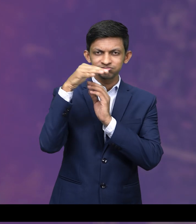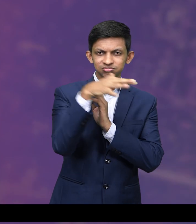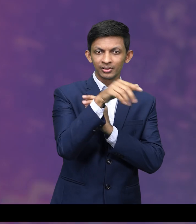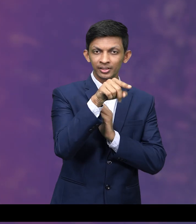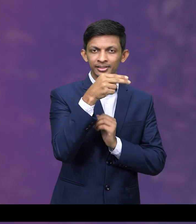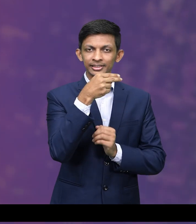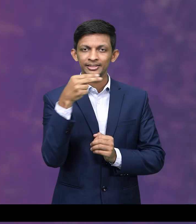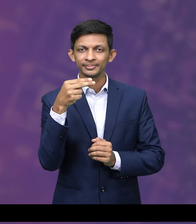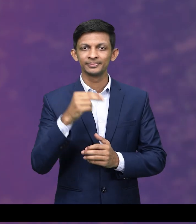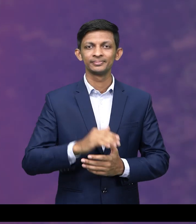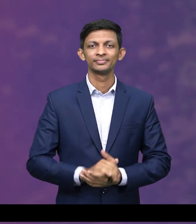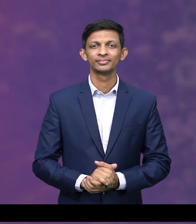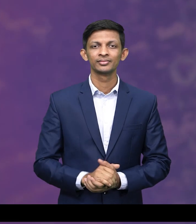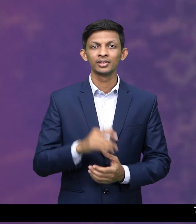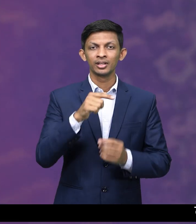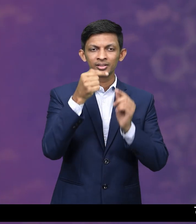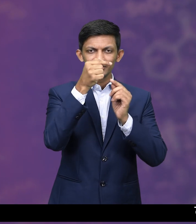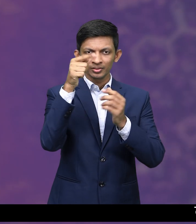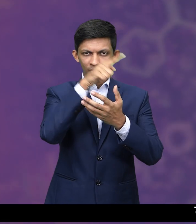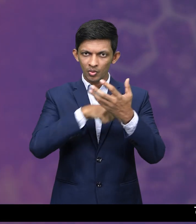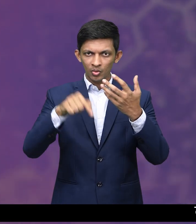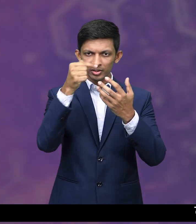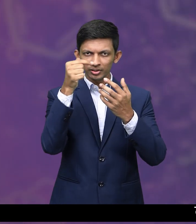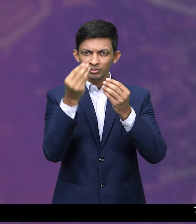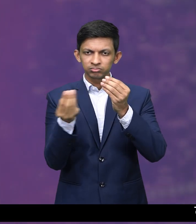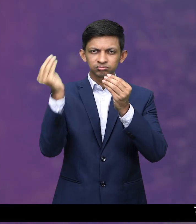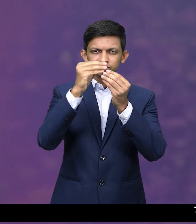परिरक्षणा प्रभाव, वैद्युतीय ऋणात्मकता।